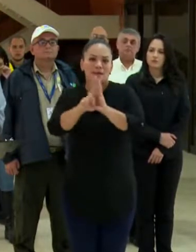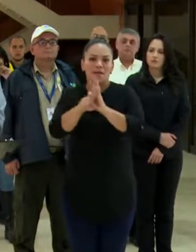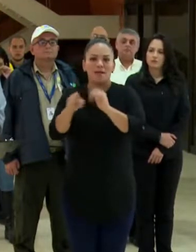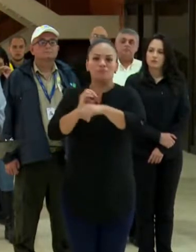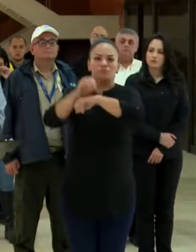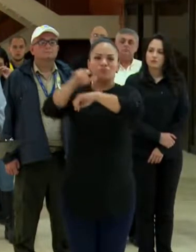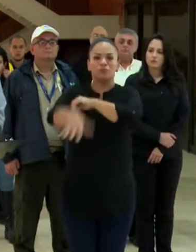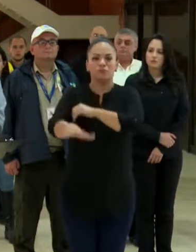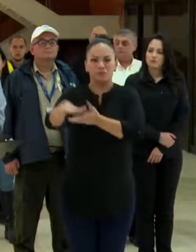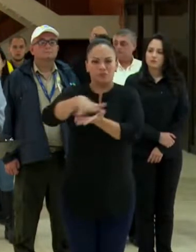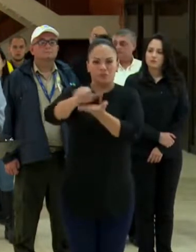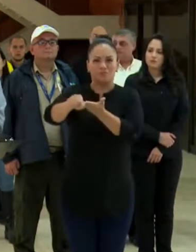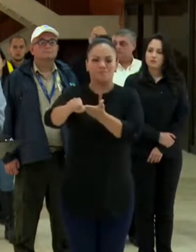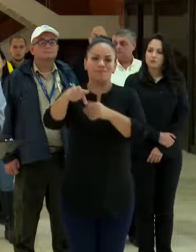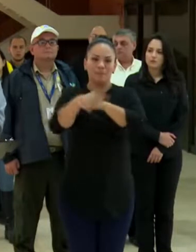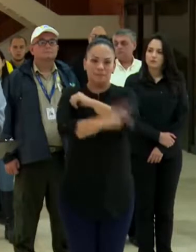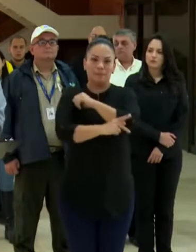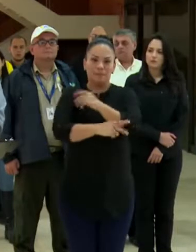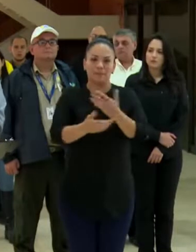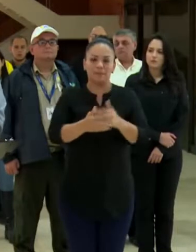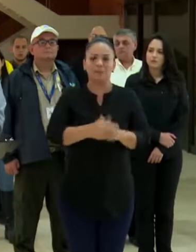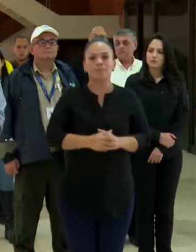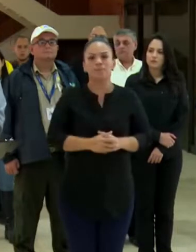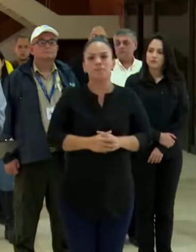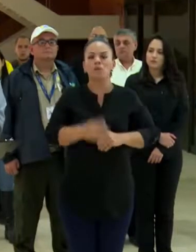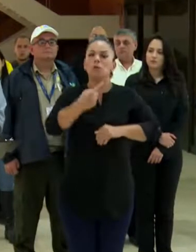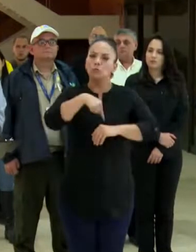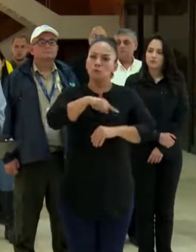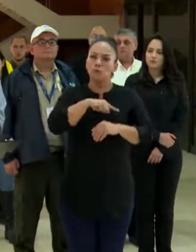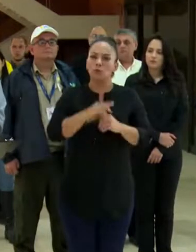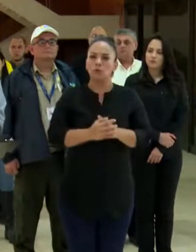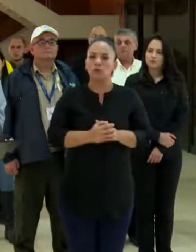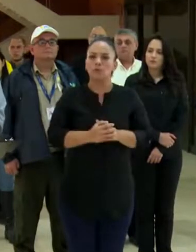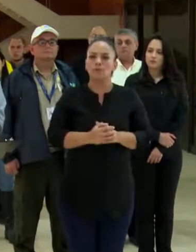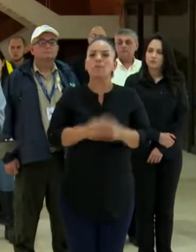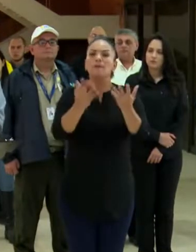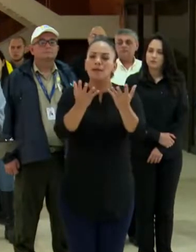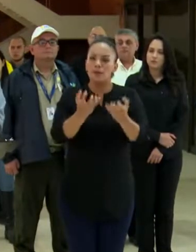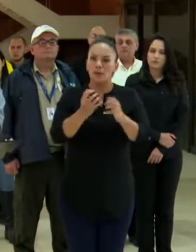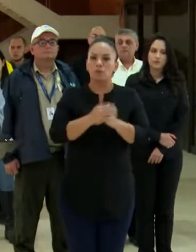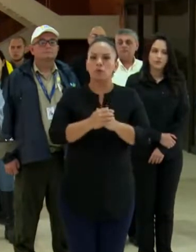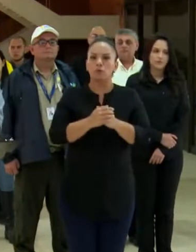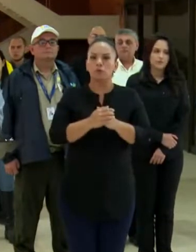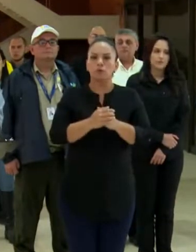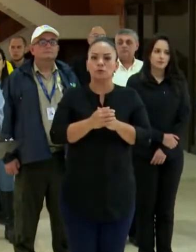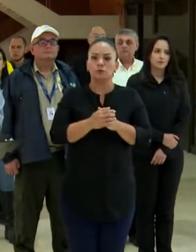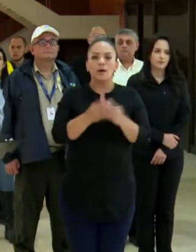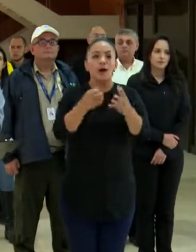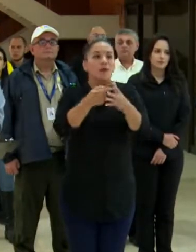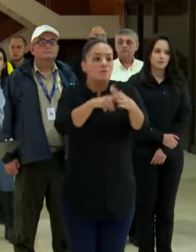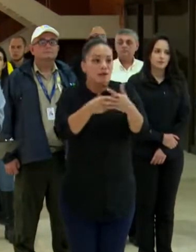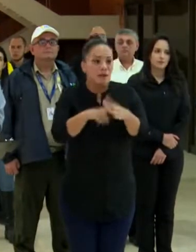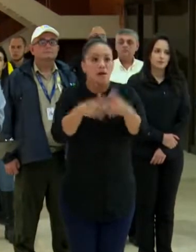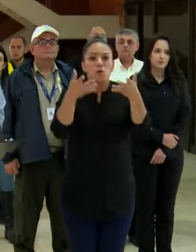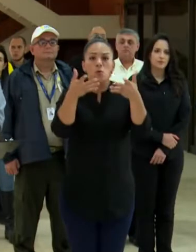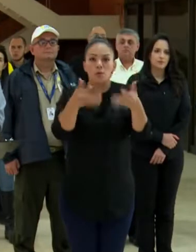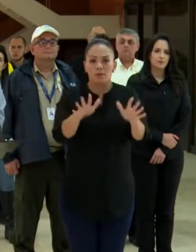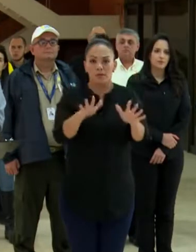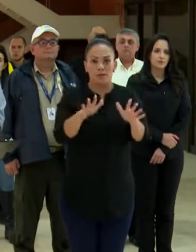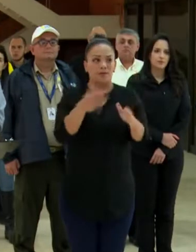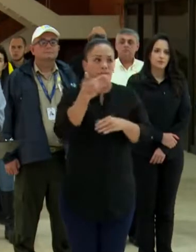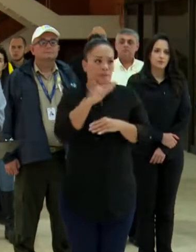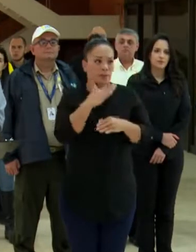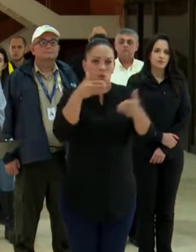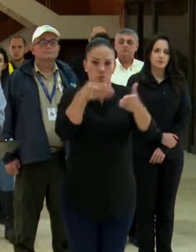país. Entonces, no solo queremos arreglar lo que ya está dañado,